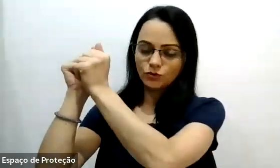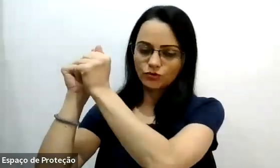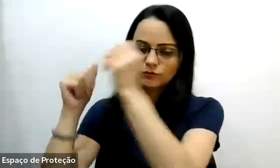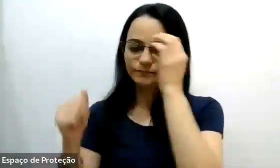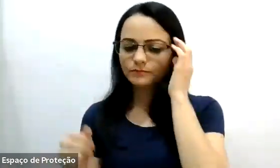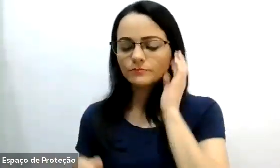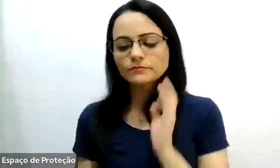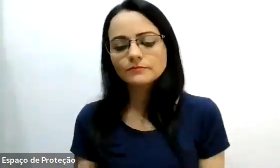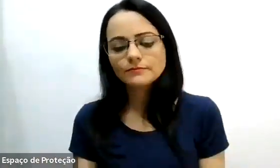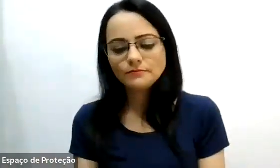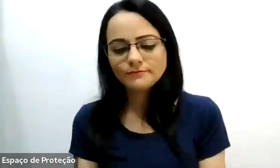conosco.